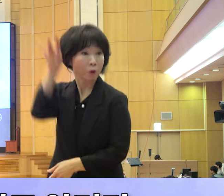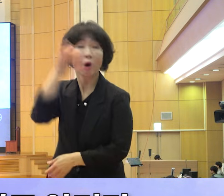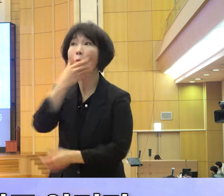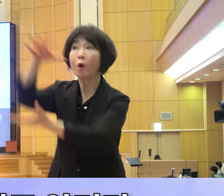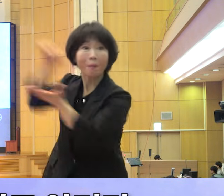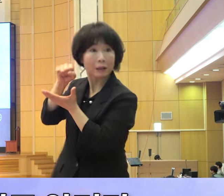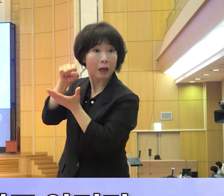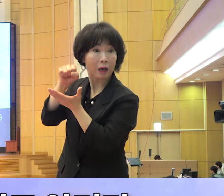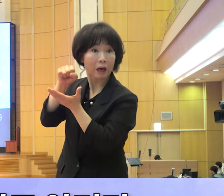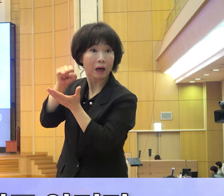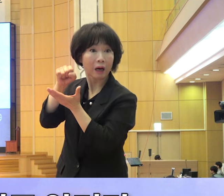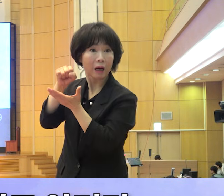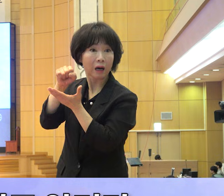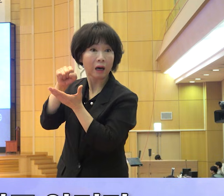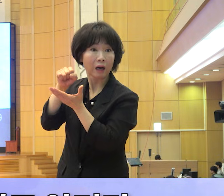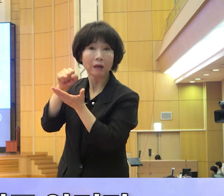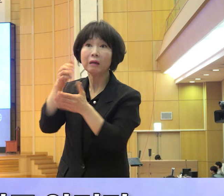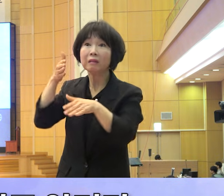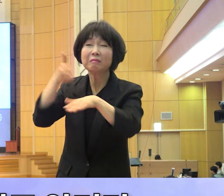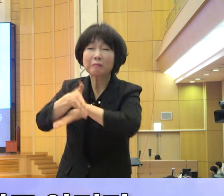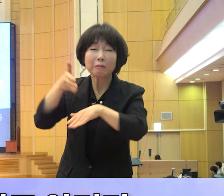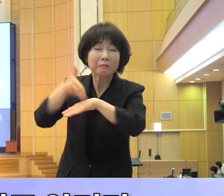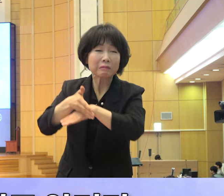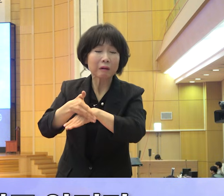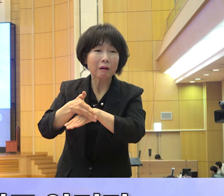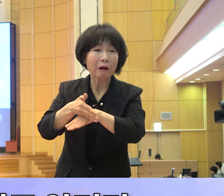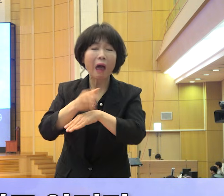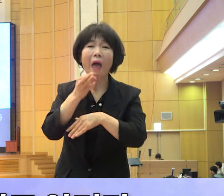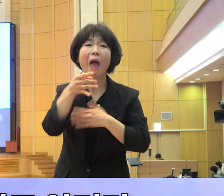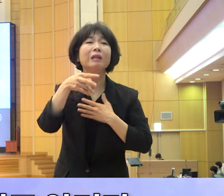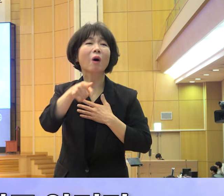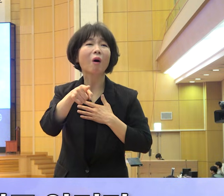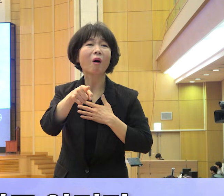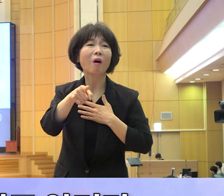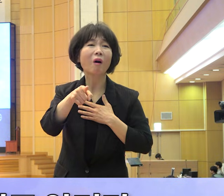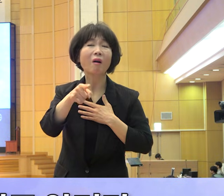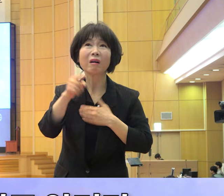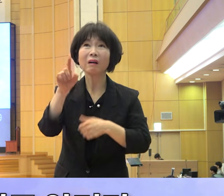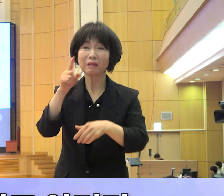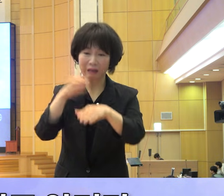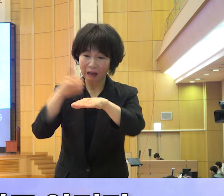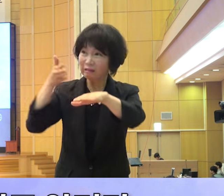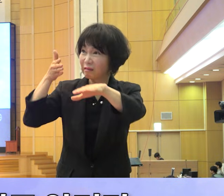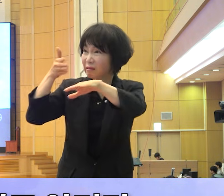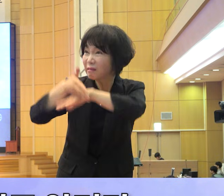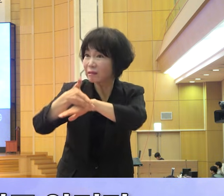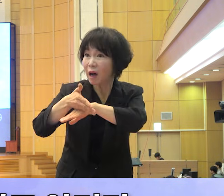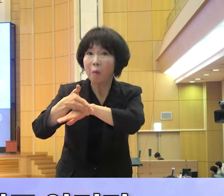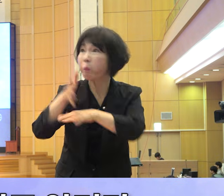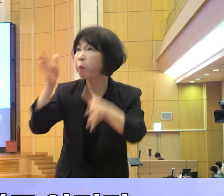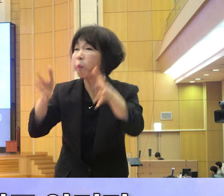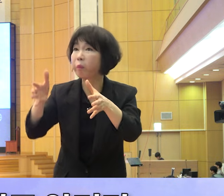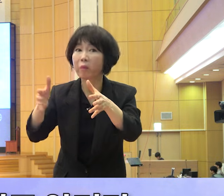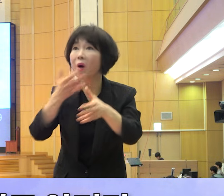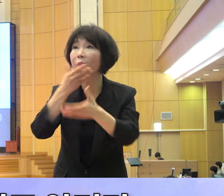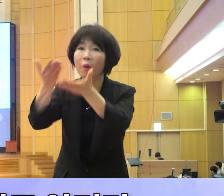자는 축복받고, 나중 별미를 야곱보다 더 좋은 걸 드려도 나중은요 축복이